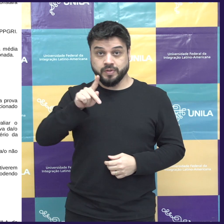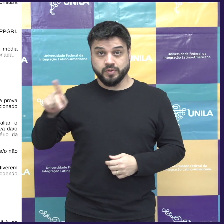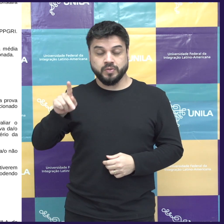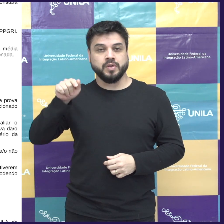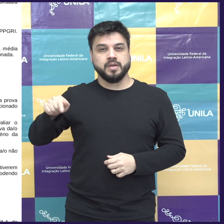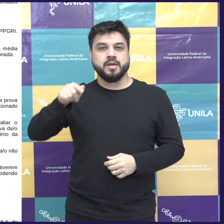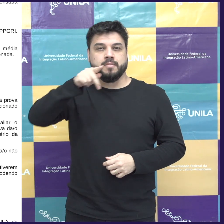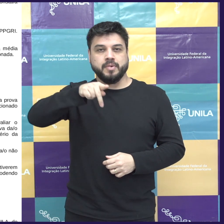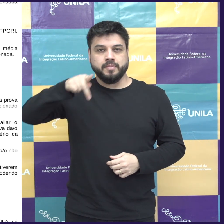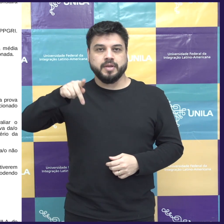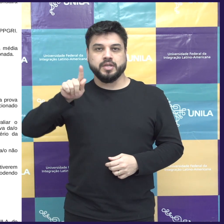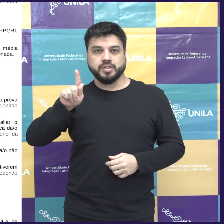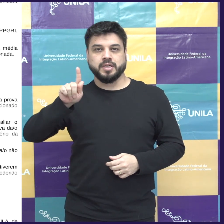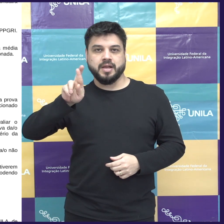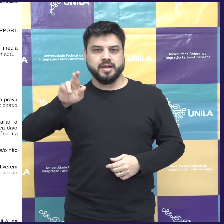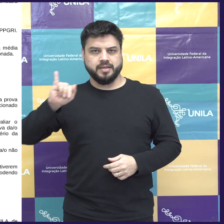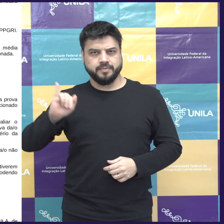professores do PPG-RI.